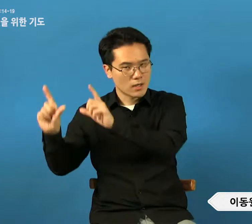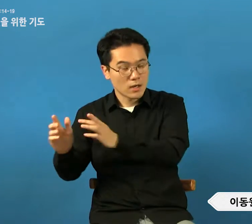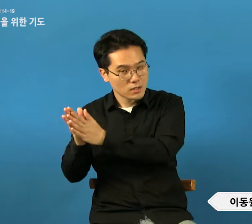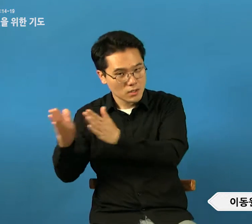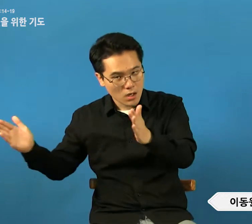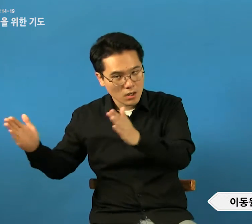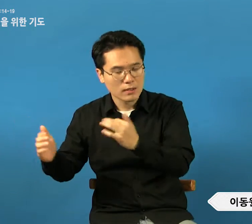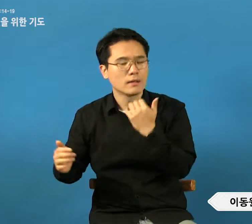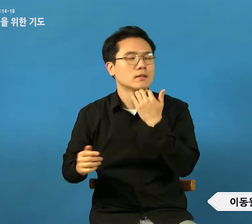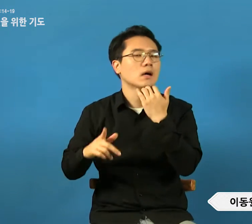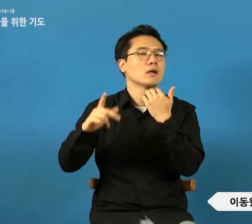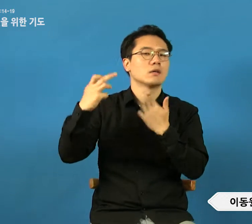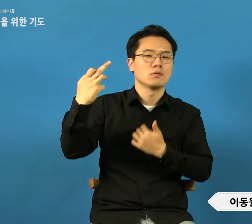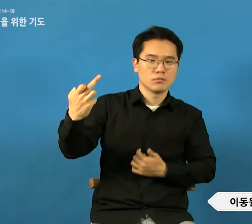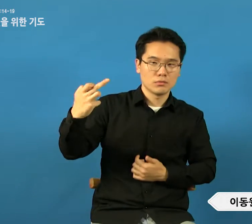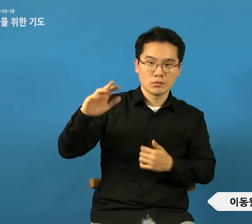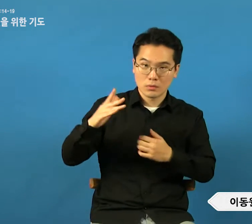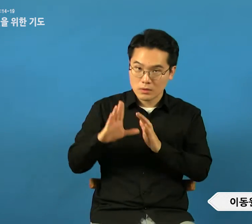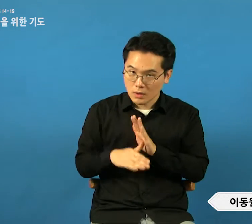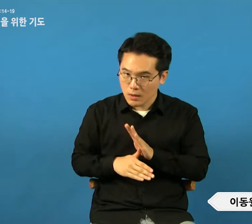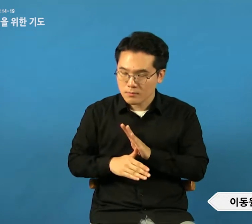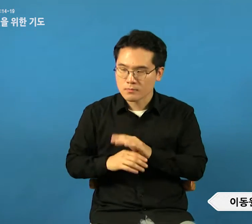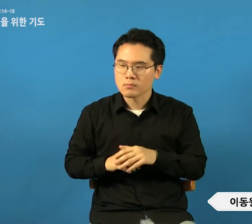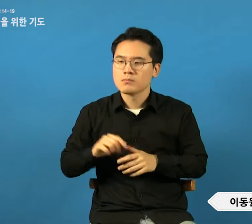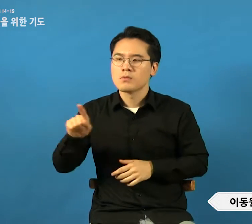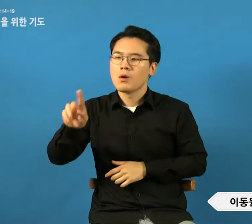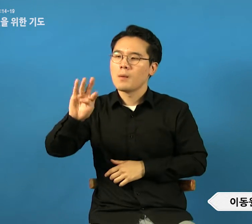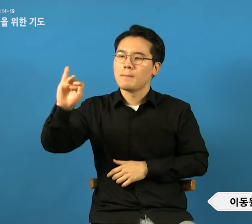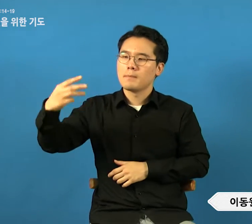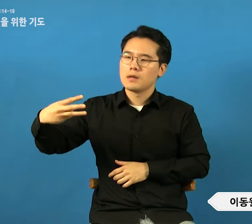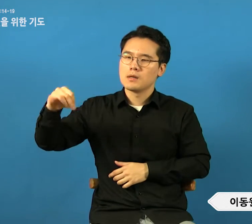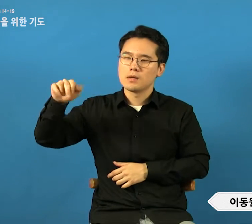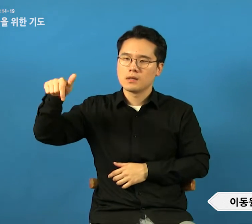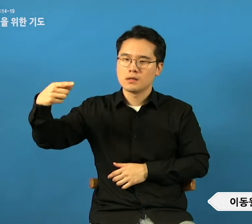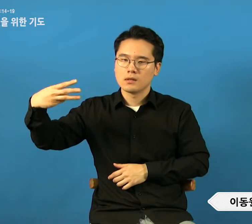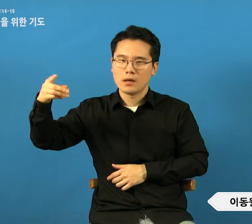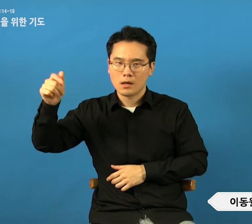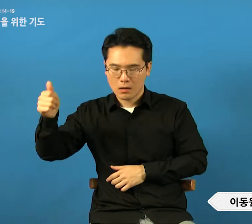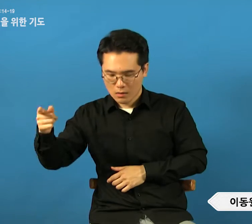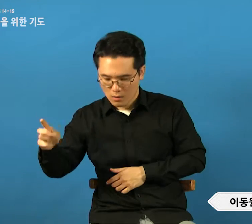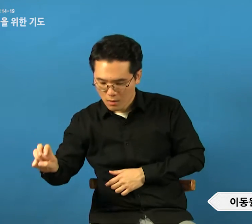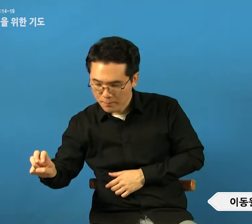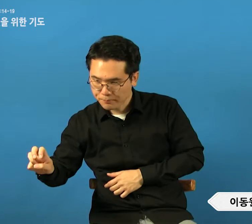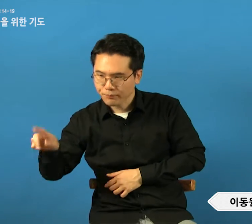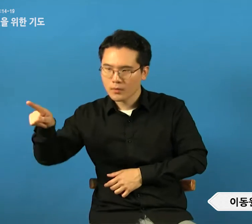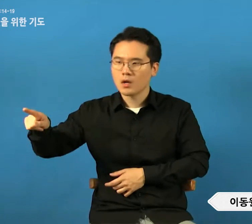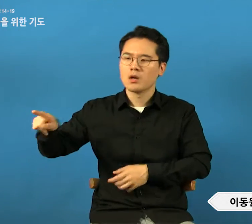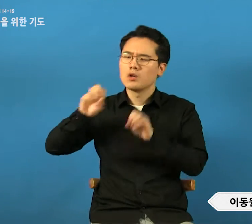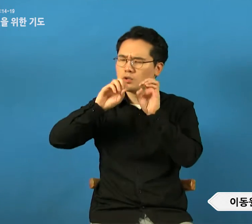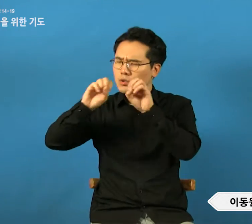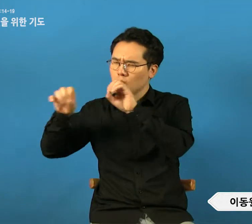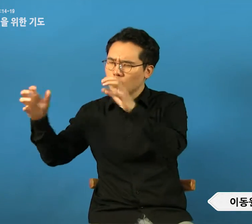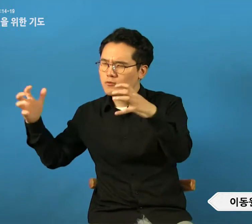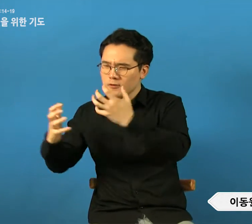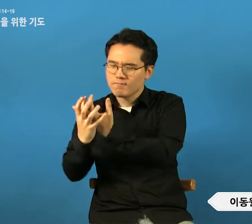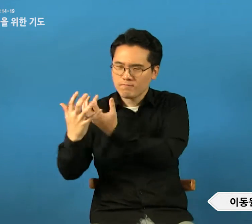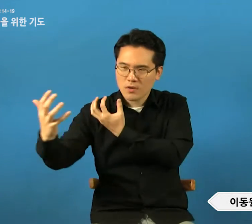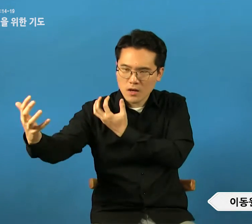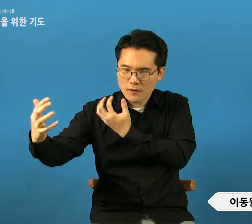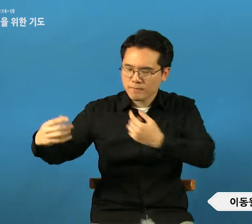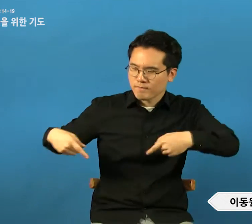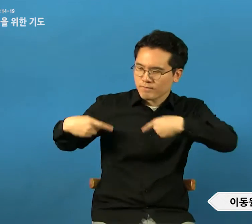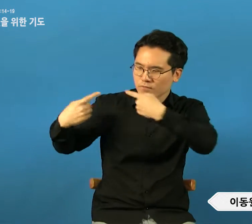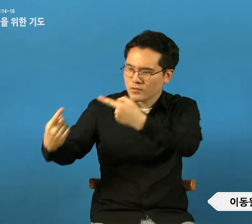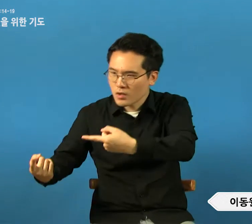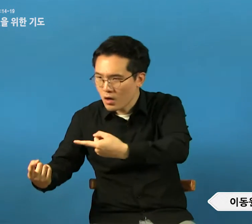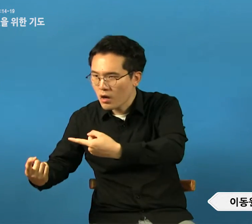자기가 살던 마을에 찾아왔던 빌리그리암의 전도 집회에 가서 예수님을 영접하고 구원받은 그녀는 그날 이런 결심을